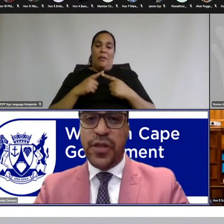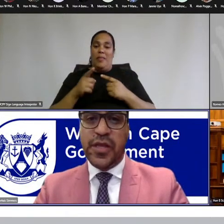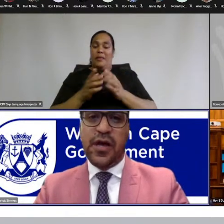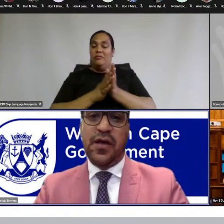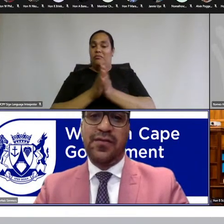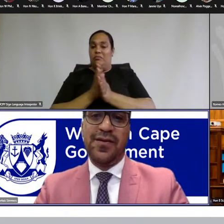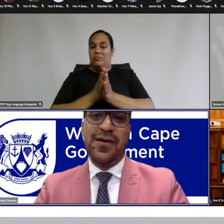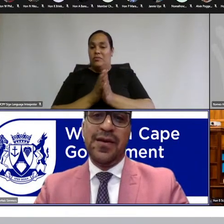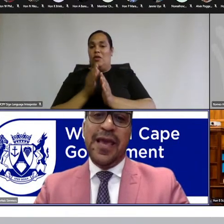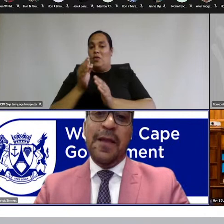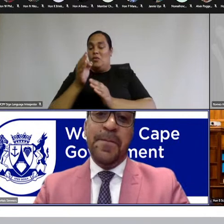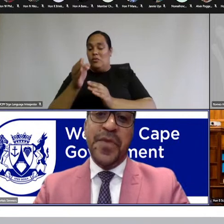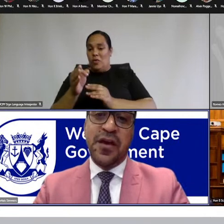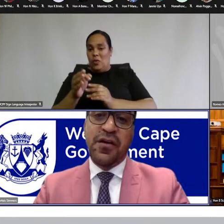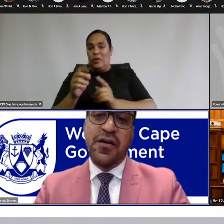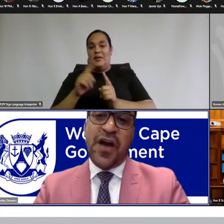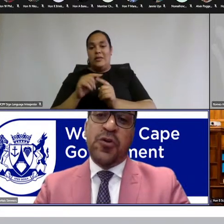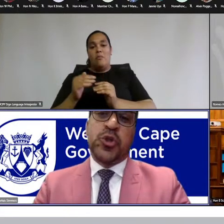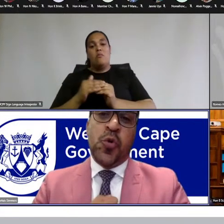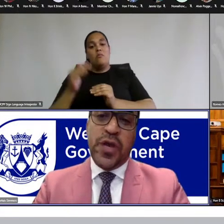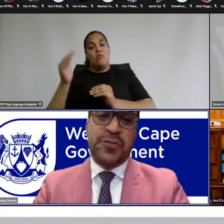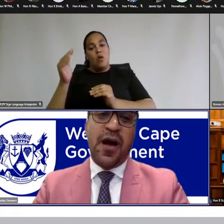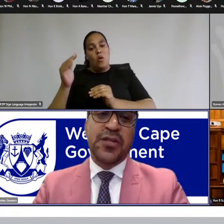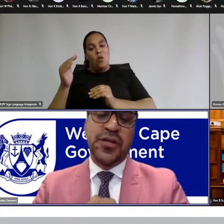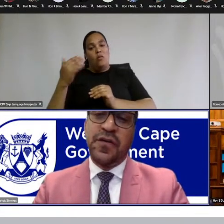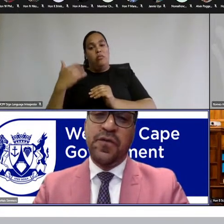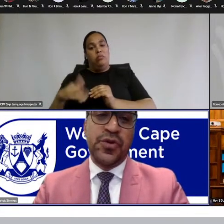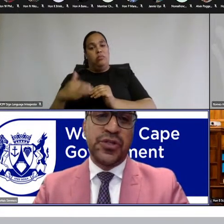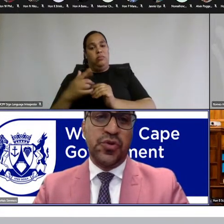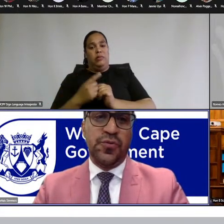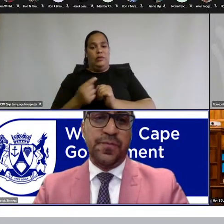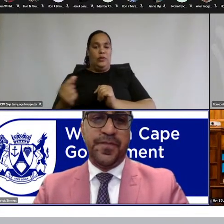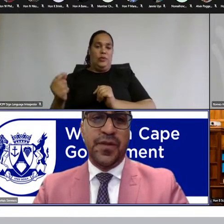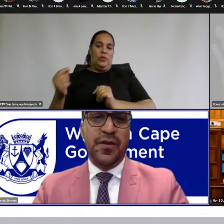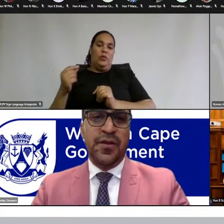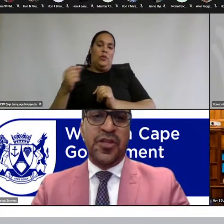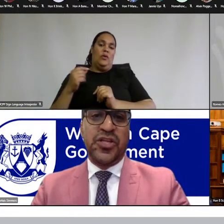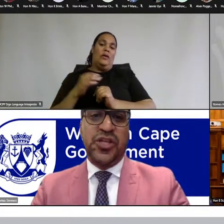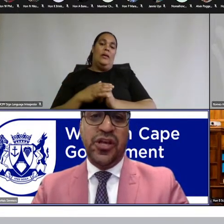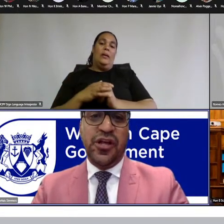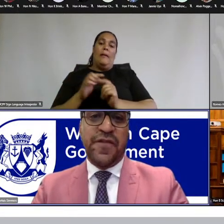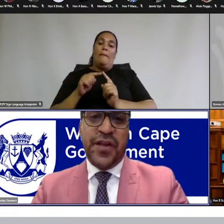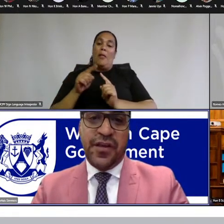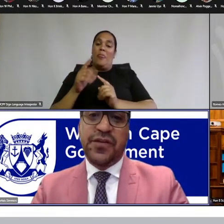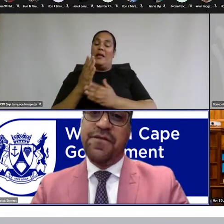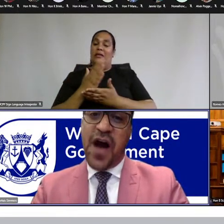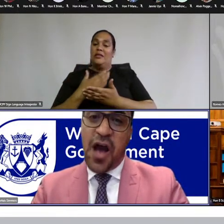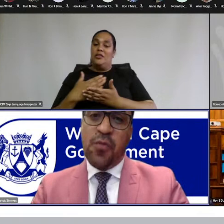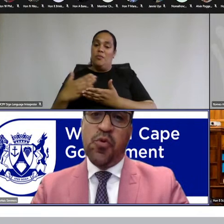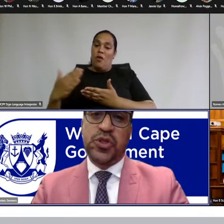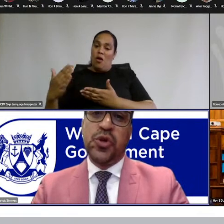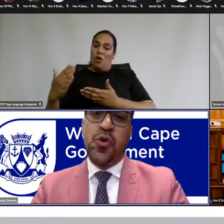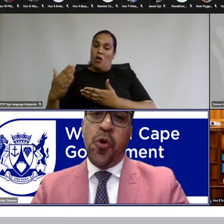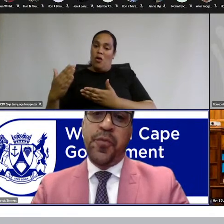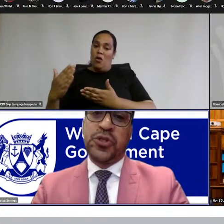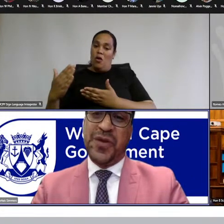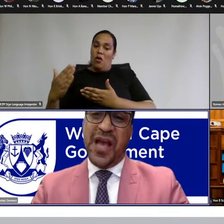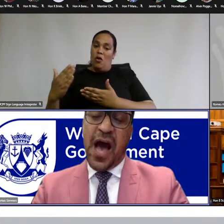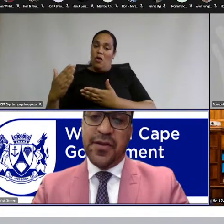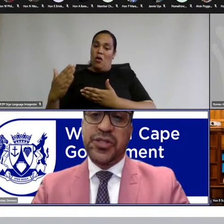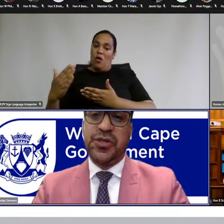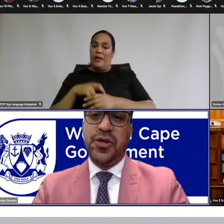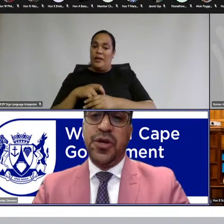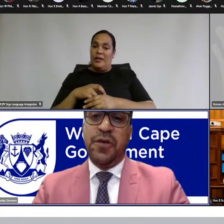om voort te gaan en meer vir al ons kwesbaarste inwoners te doen. Dit is deel van die redes waarom ons op